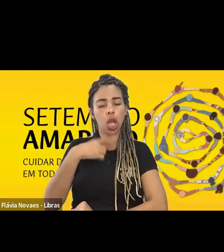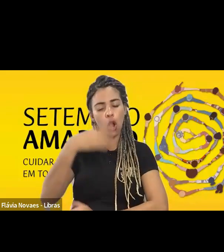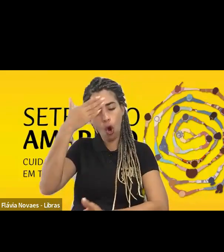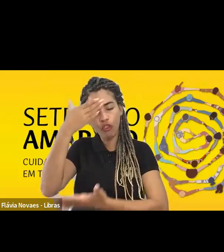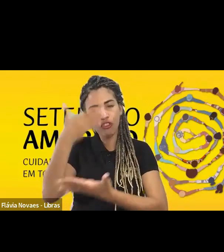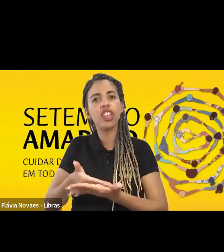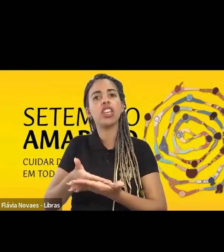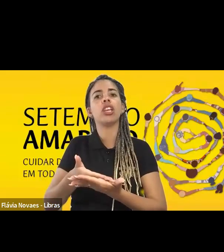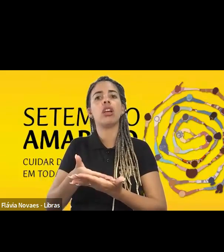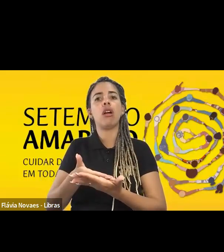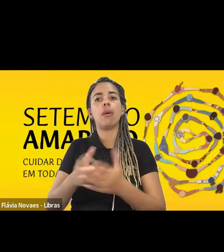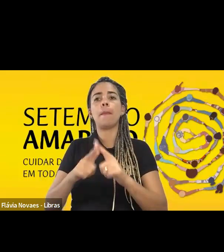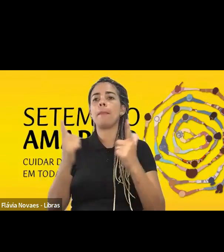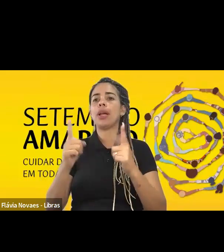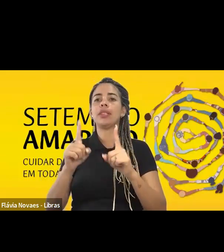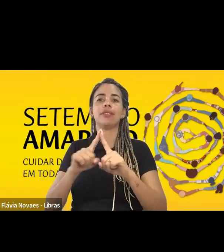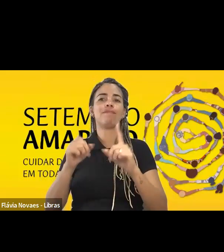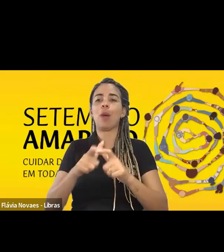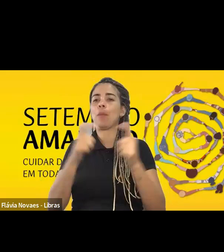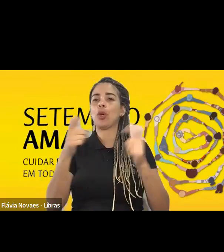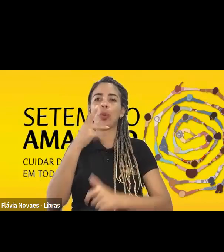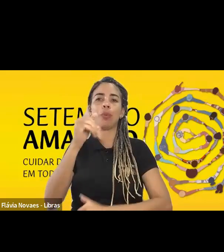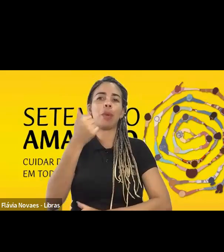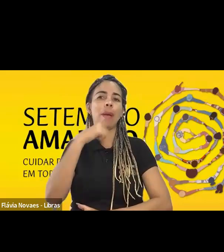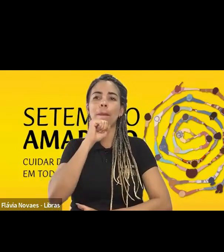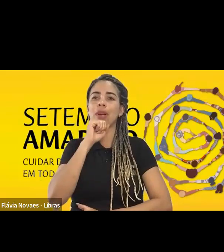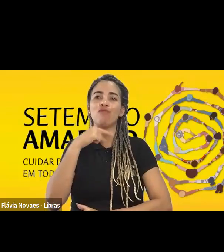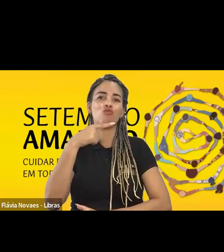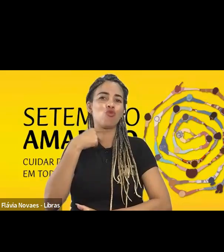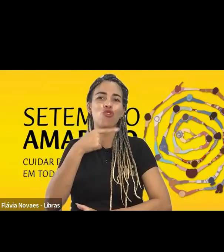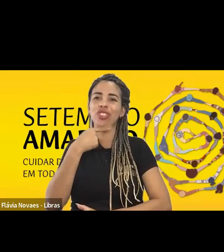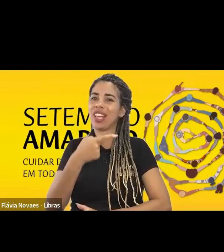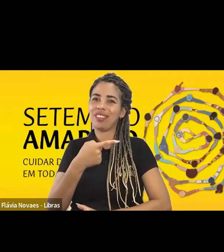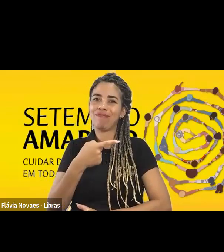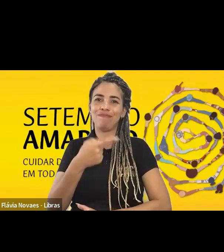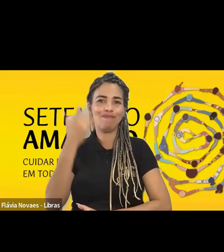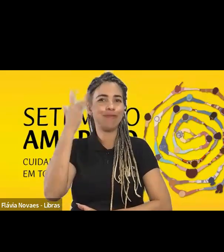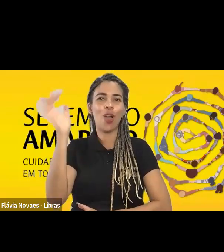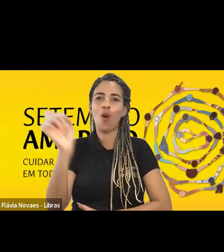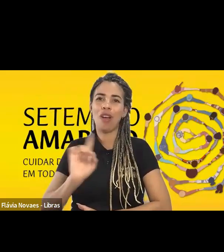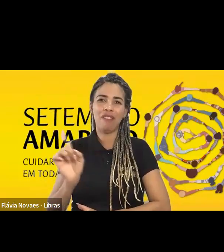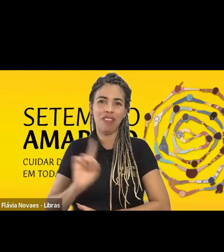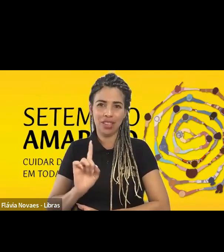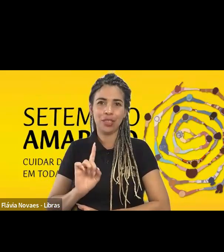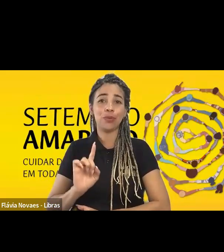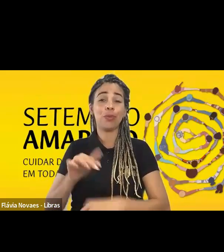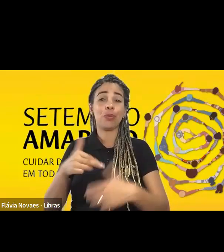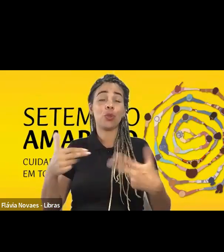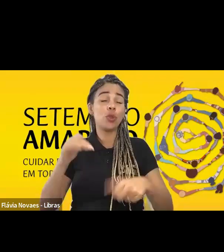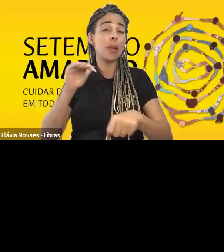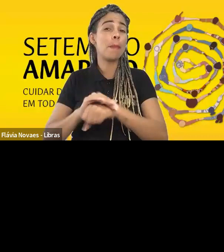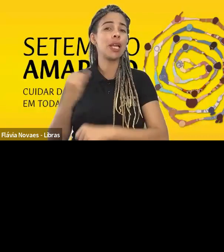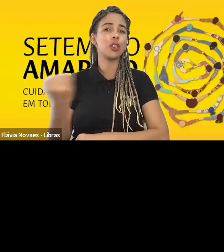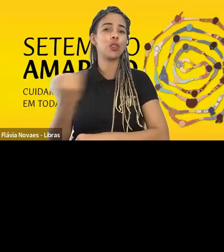muito grande, e a maioria dos pais tenta fazer isso, mas não é tão simples assim. Um dos recursos mais importantes para que a gente